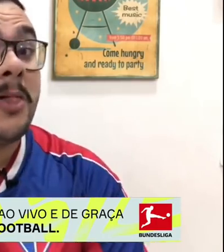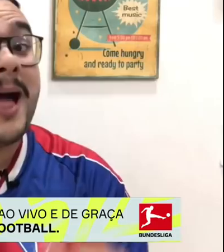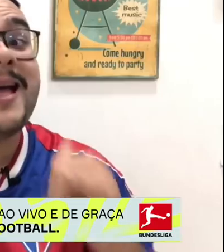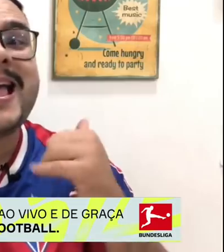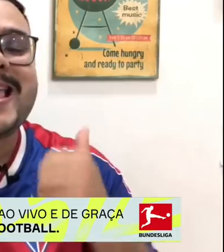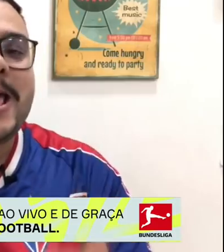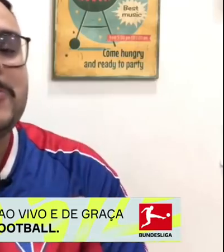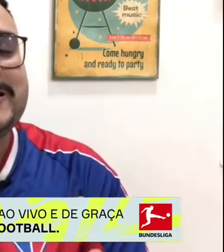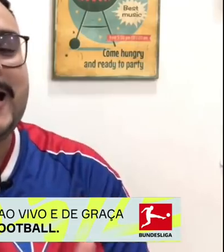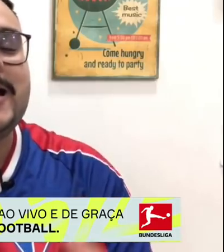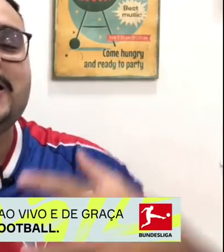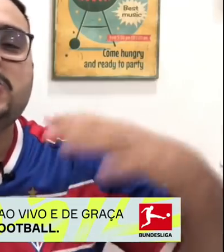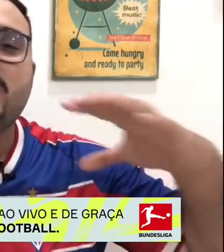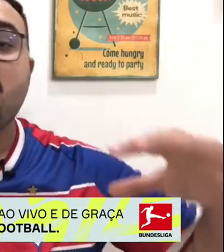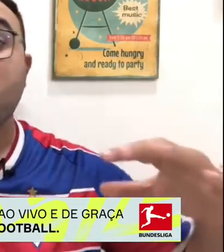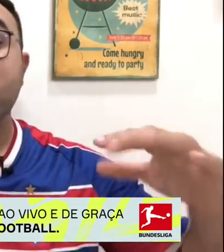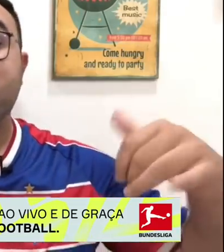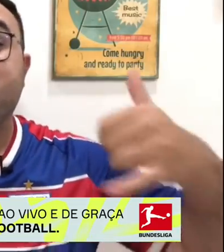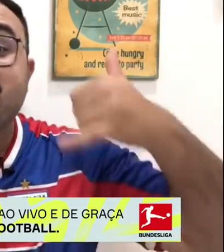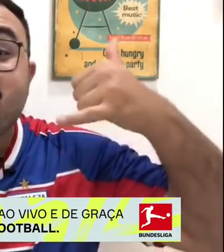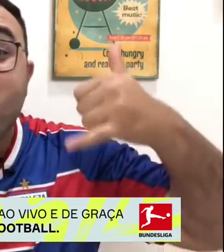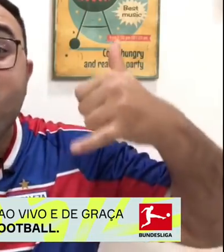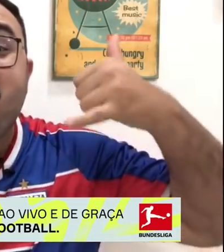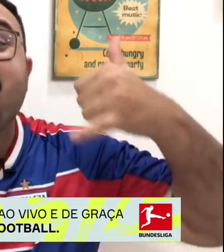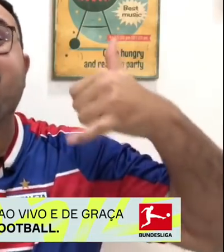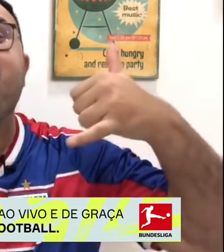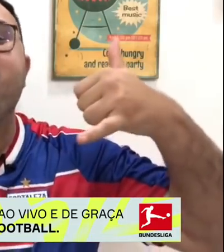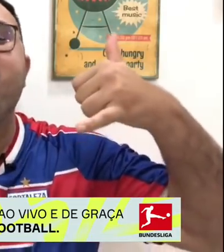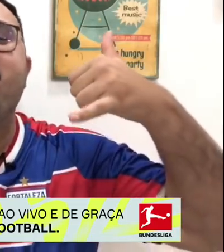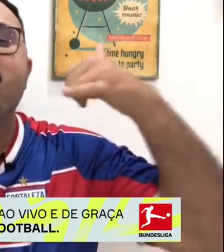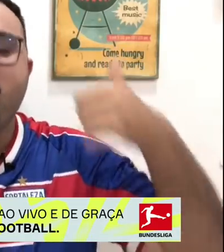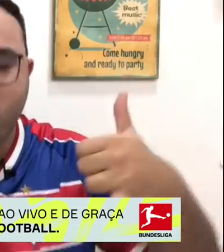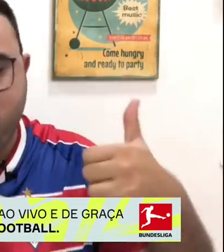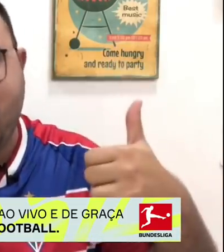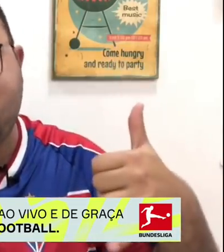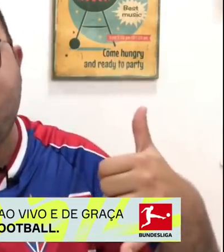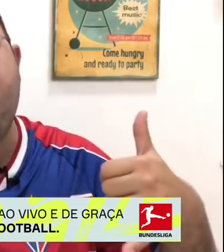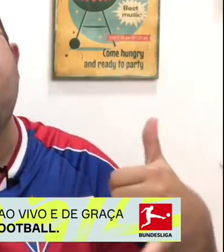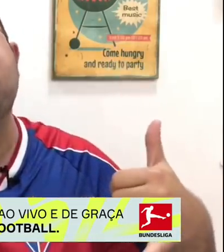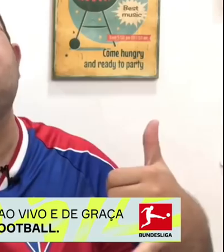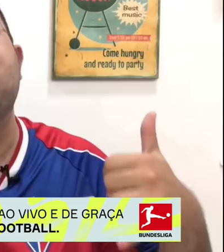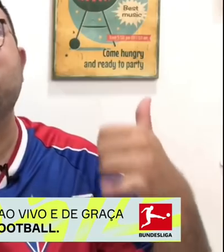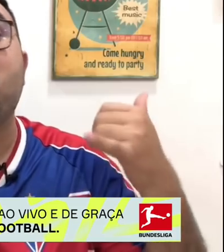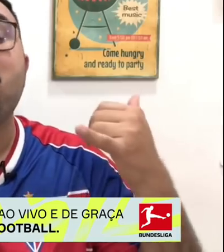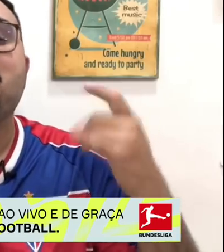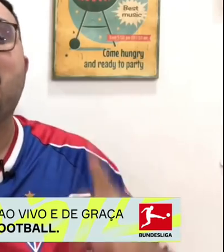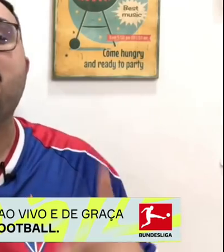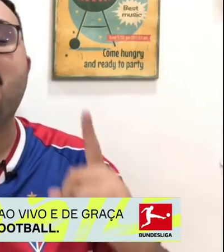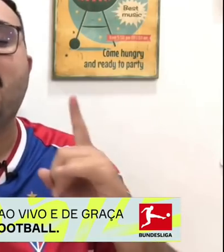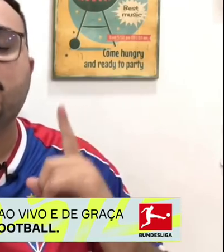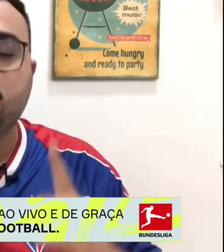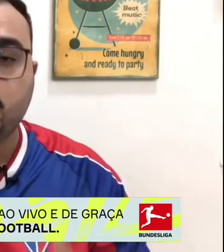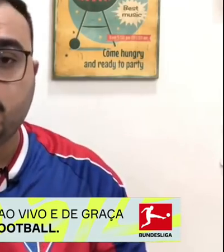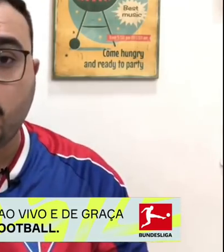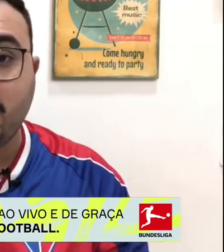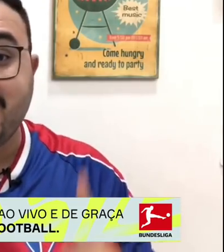por lá, que eu sei. Só que agora, meus amigos, o pai tá on. O pai tá on, isso mesmo.